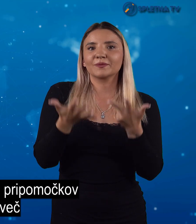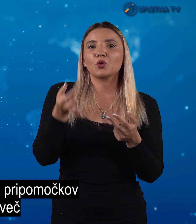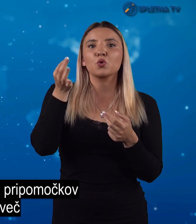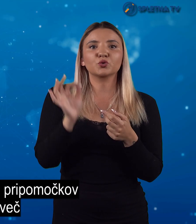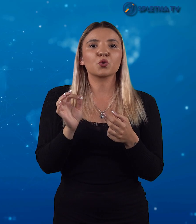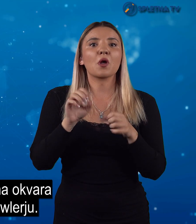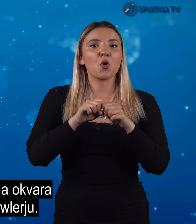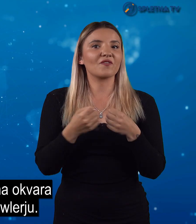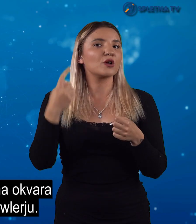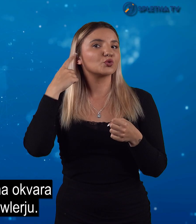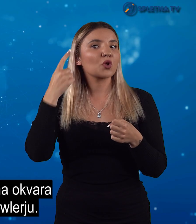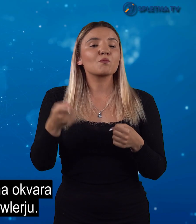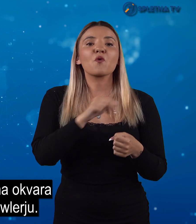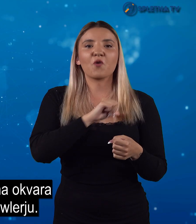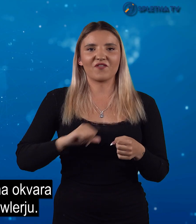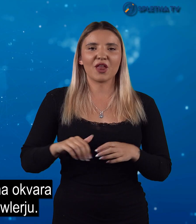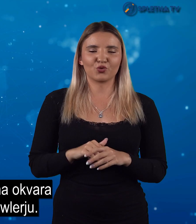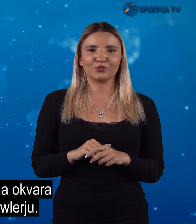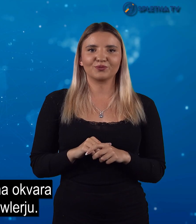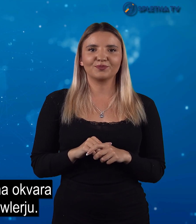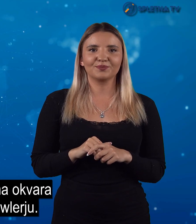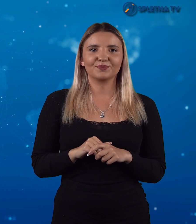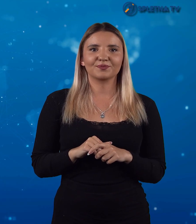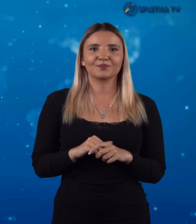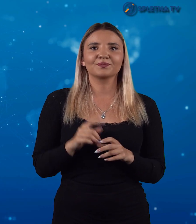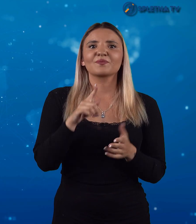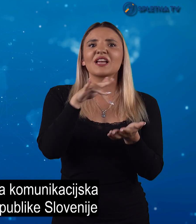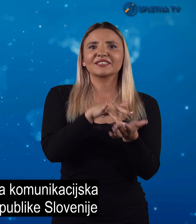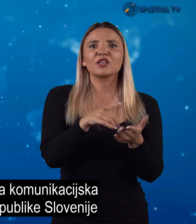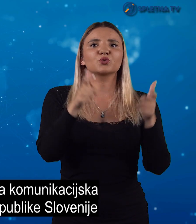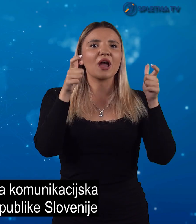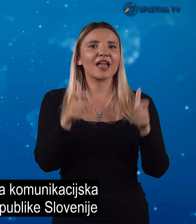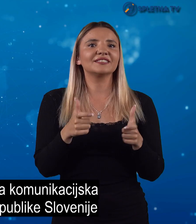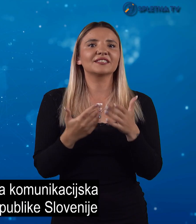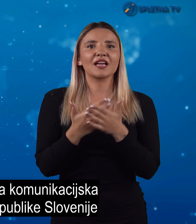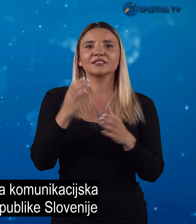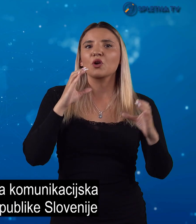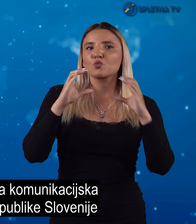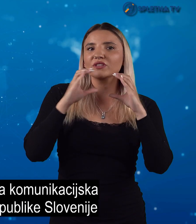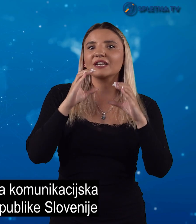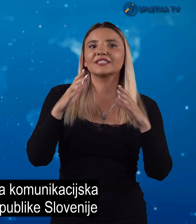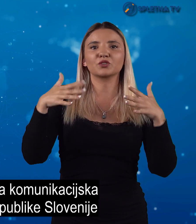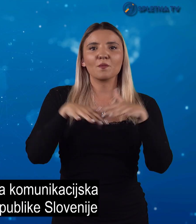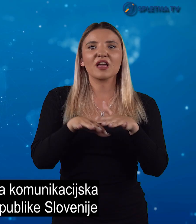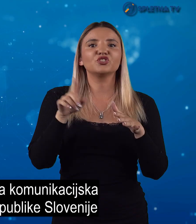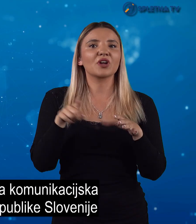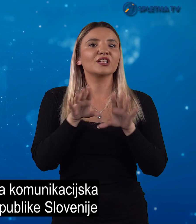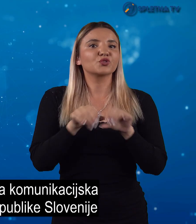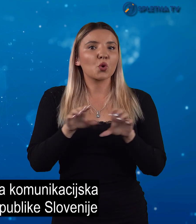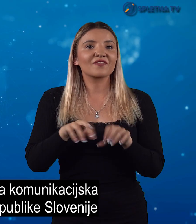kot 80-odstotna okvara sluha po Fowlerju. Na sedežu Agencije za komunikacijska omrežja